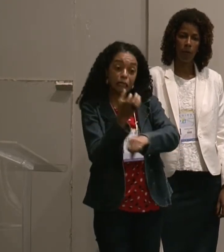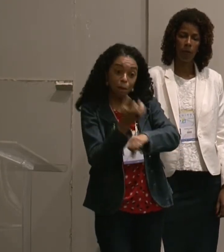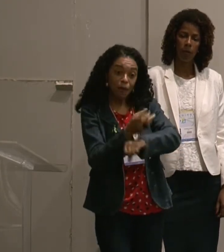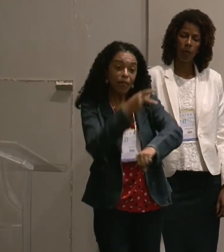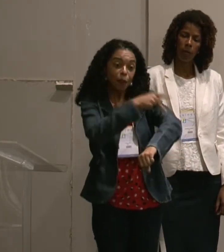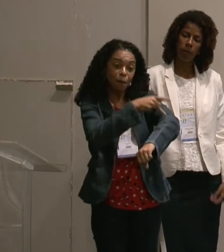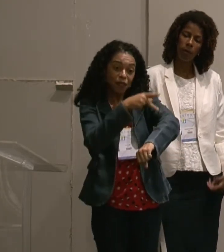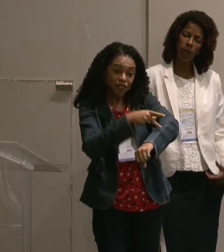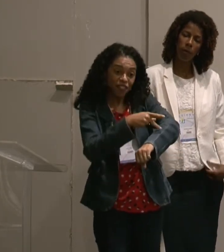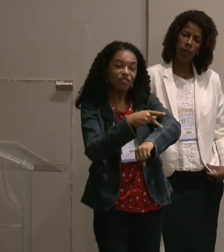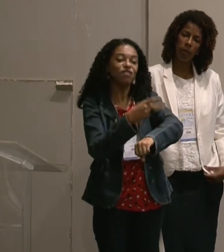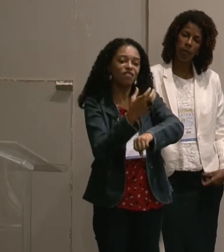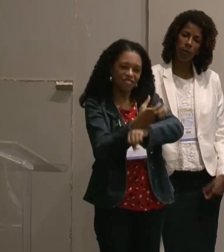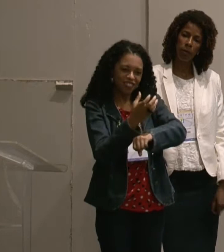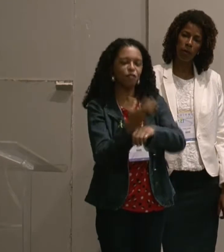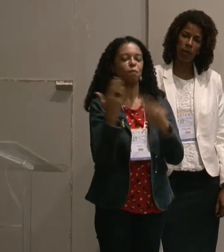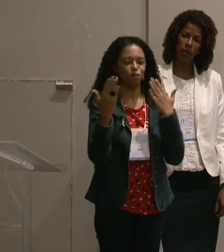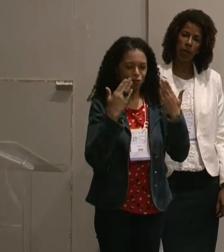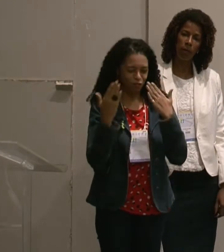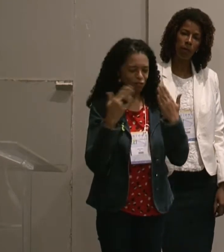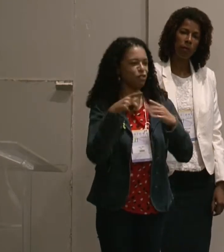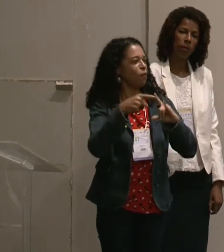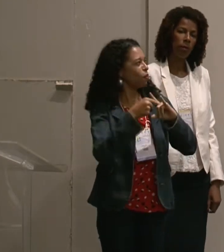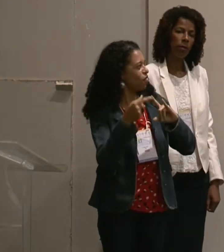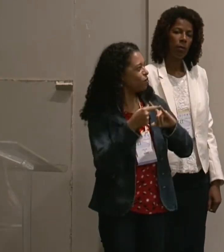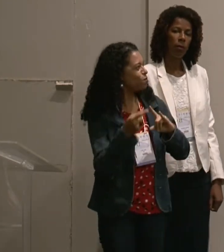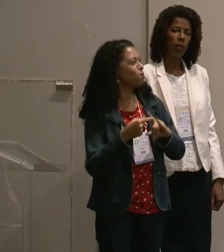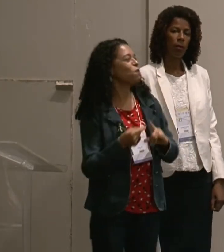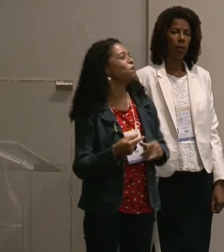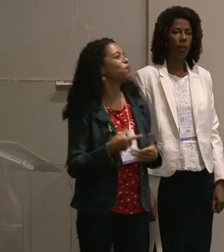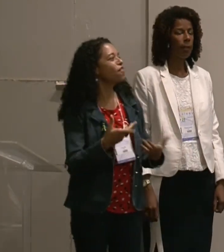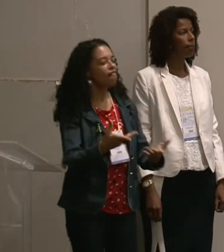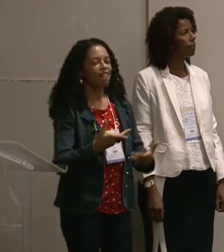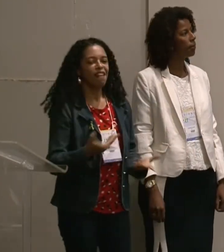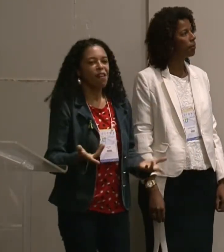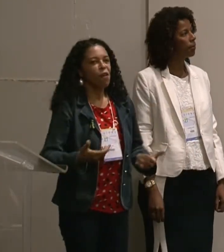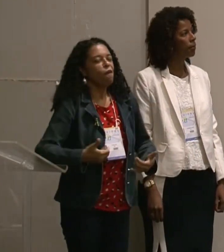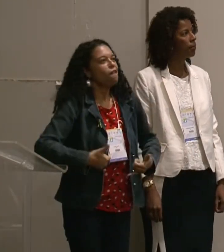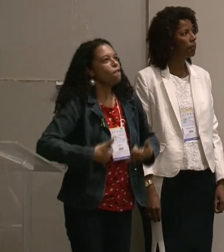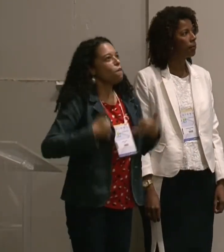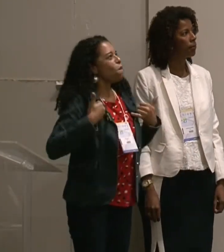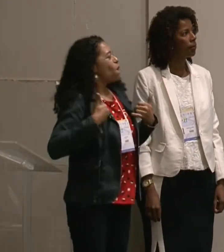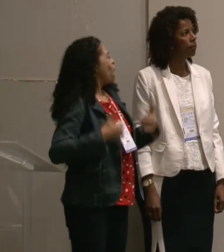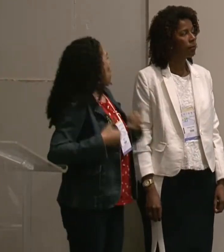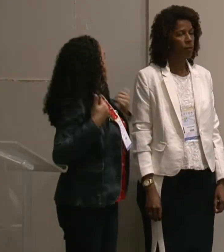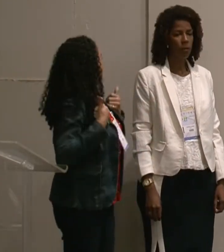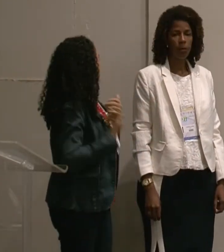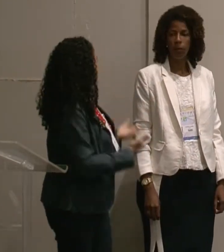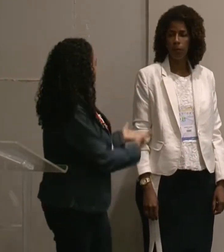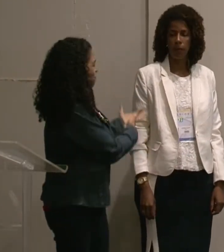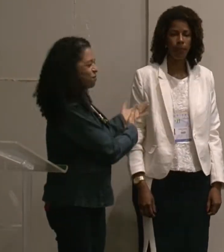Dou a disciplina de psicologia no DESU, na pedagogia bilingüe.